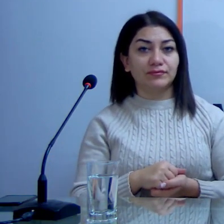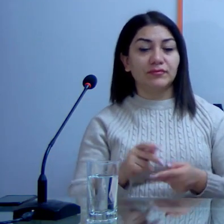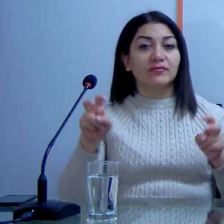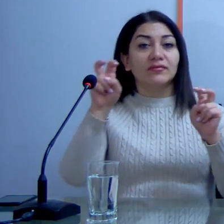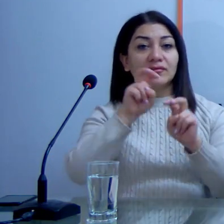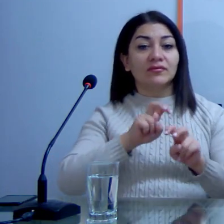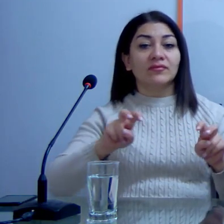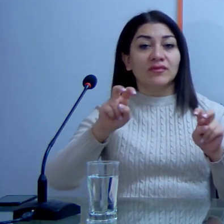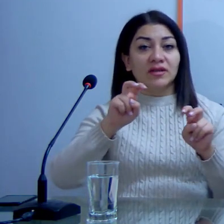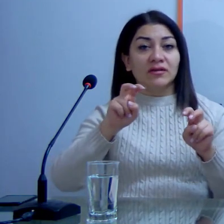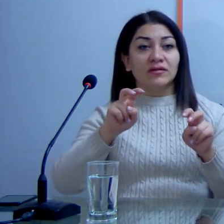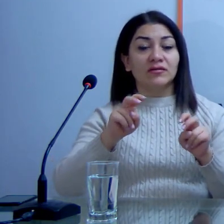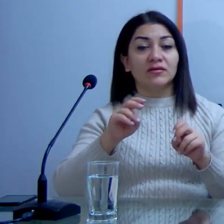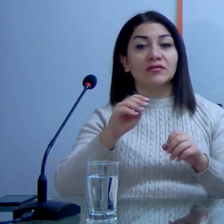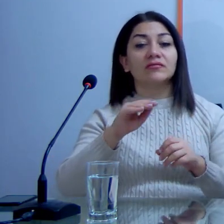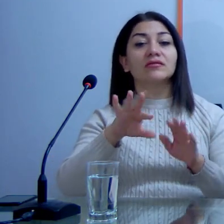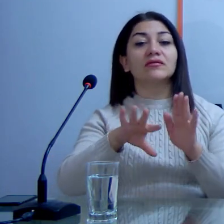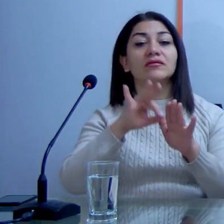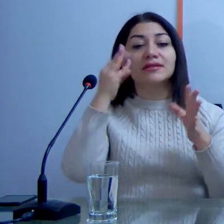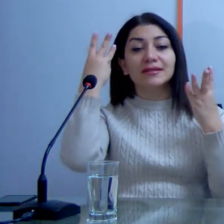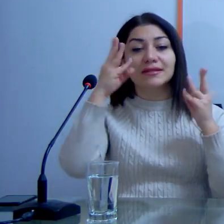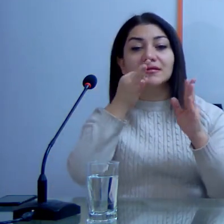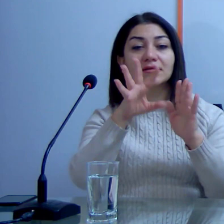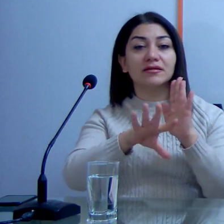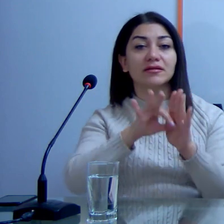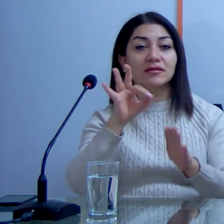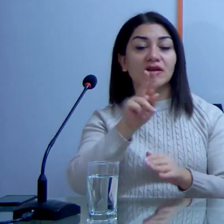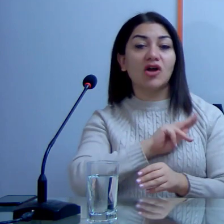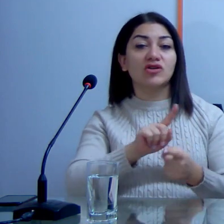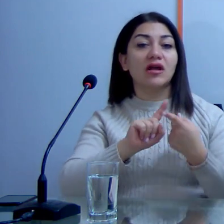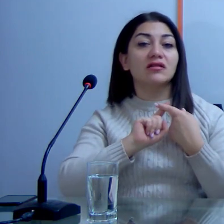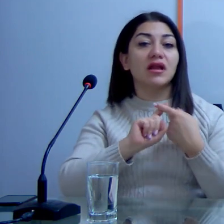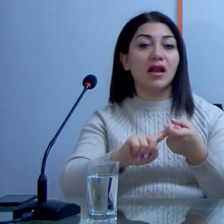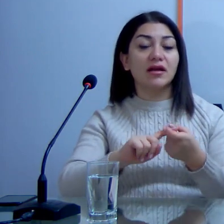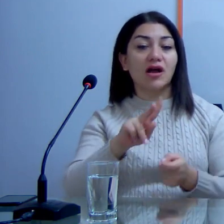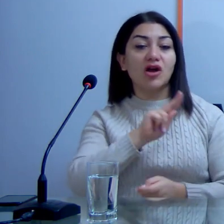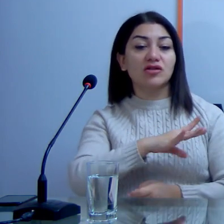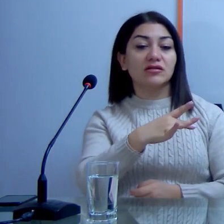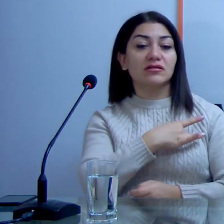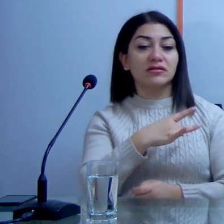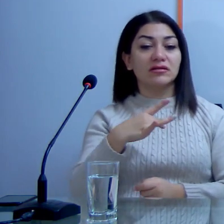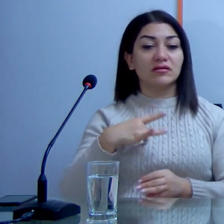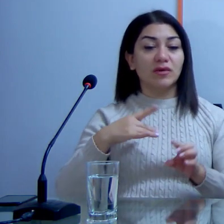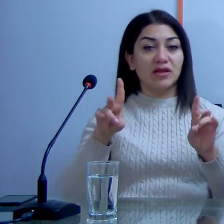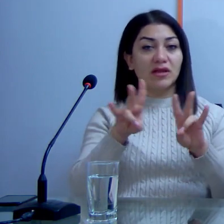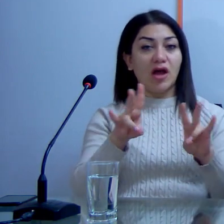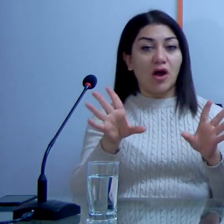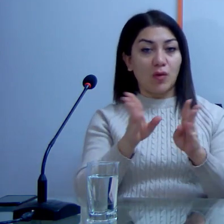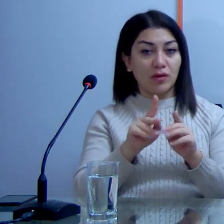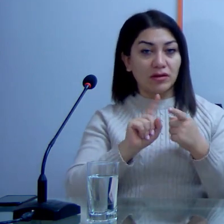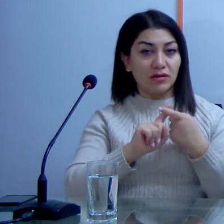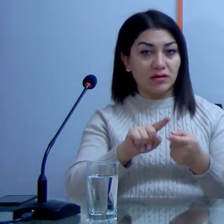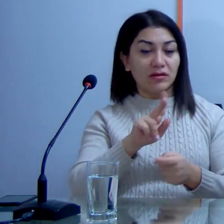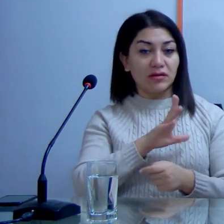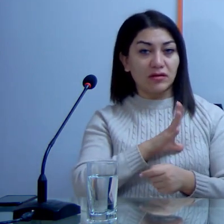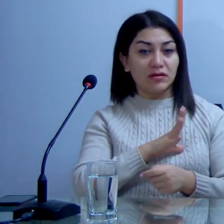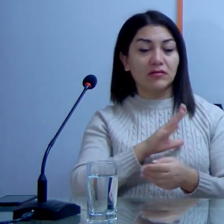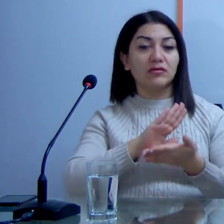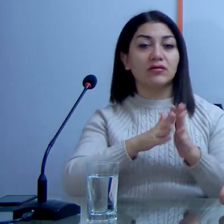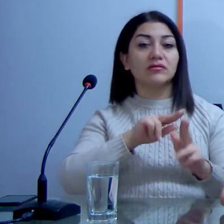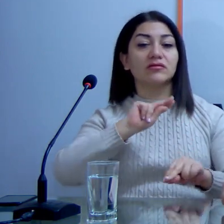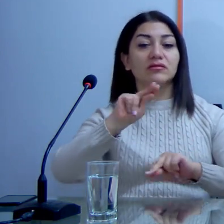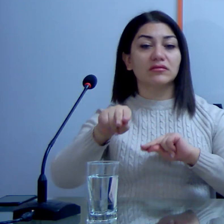Հետազոտության ընտրանքը կառուցելու համար համագործակցել ենք աշխատանքի եւ սոցիալական հարցերի նախարարության հետ։ Գուշագրի հիման